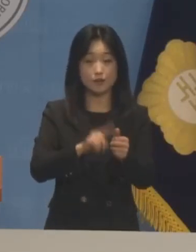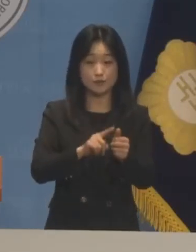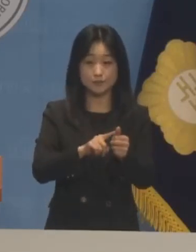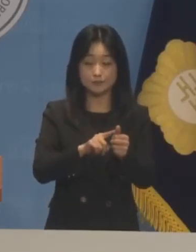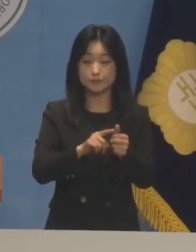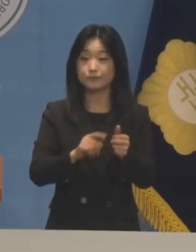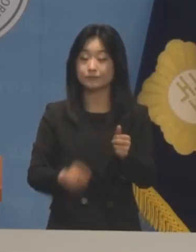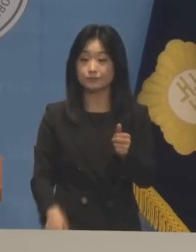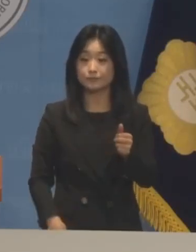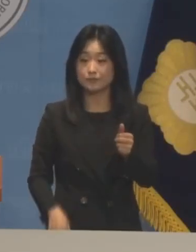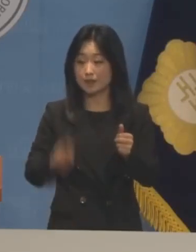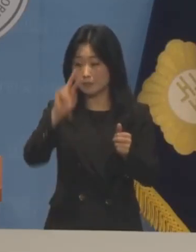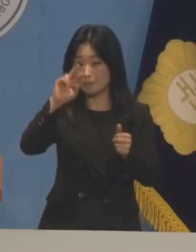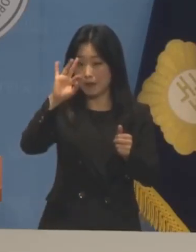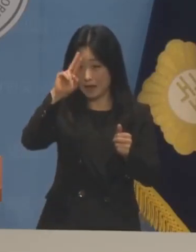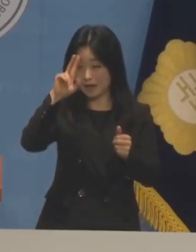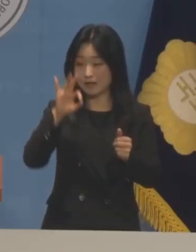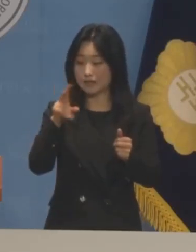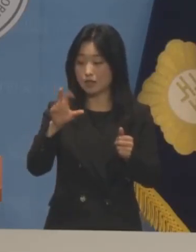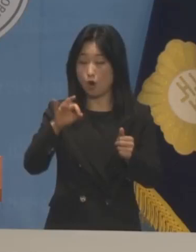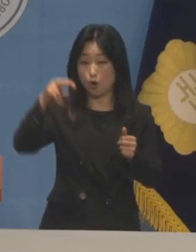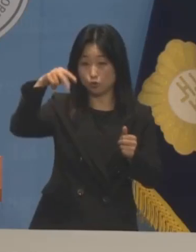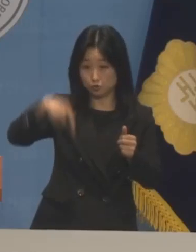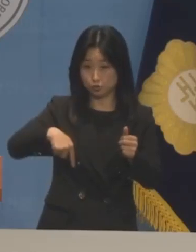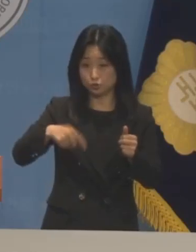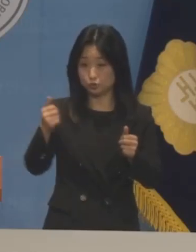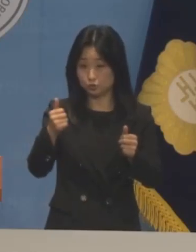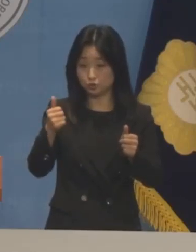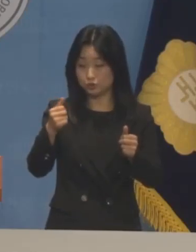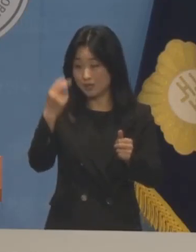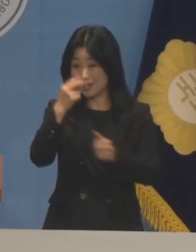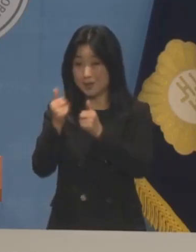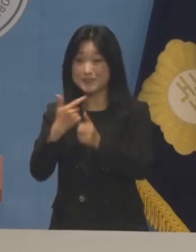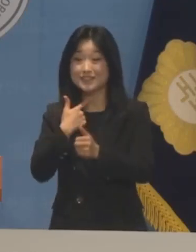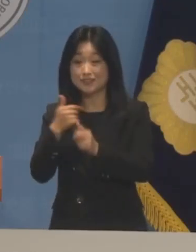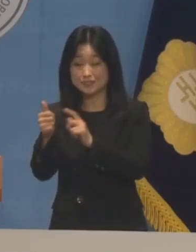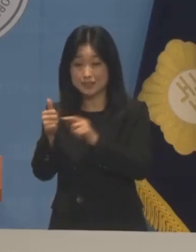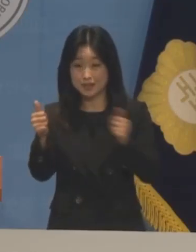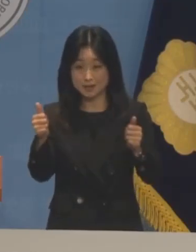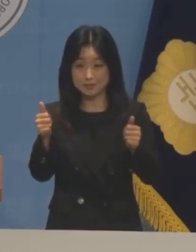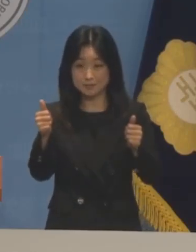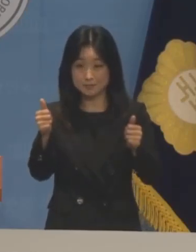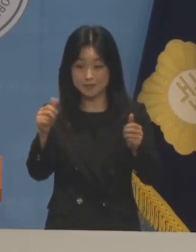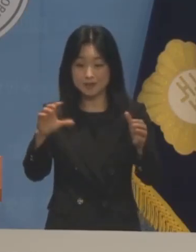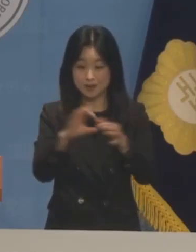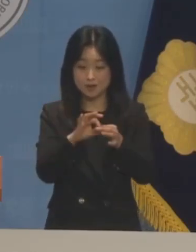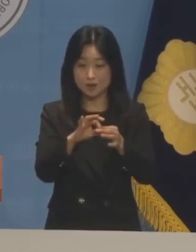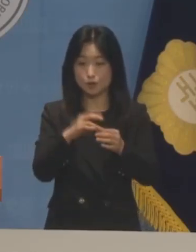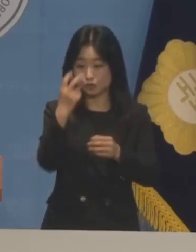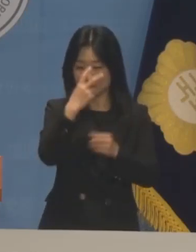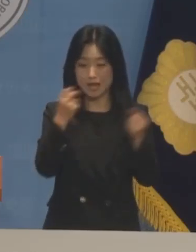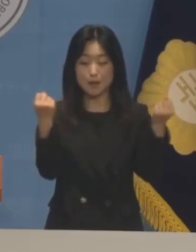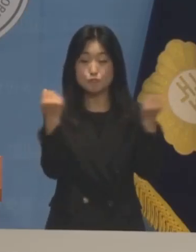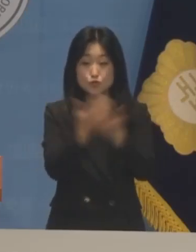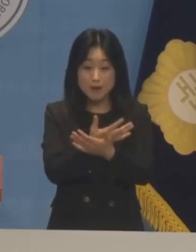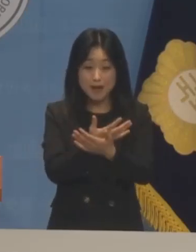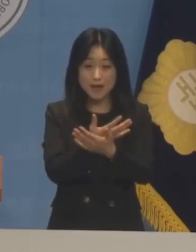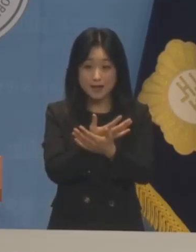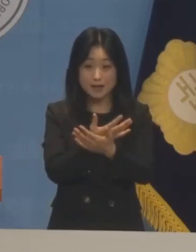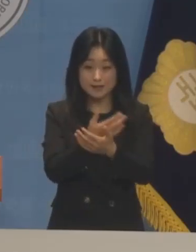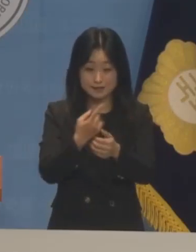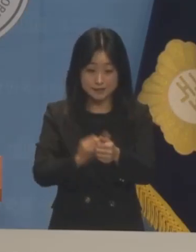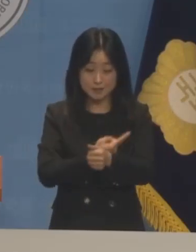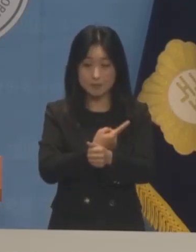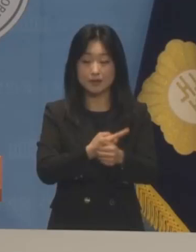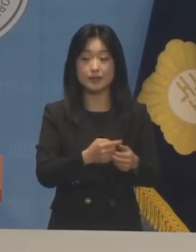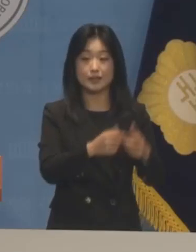중수부장이었다가 퇴임한 박영수 변호사를 통해 수사를 무마했다는 취지의 대장동 개발비리의 주범인 김만배